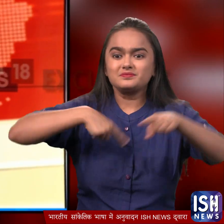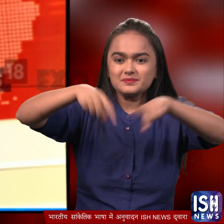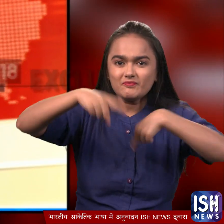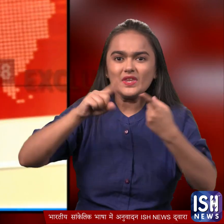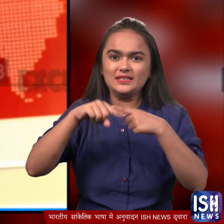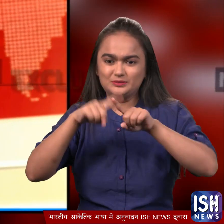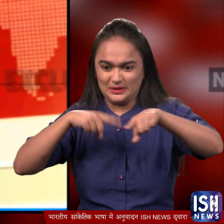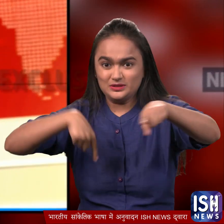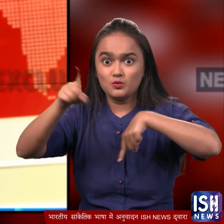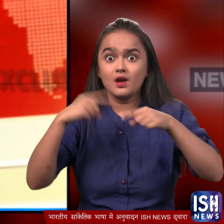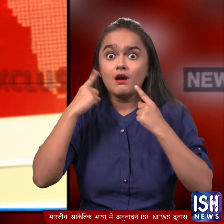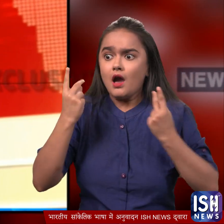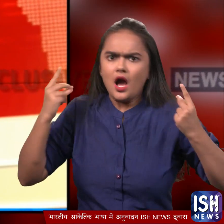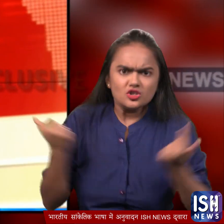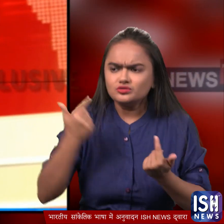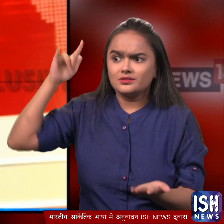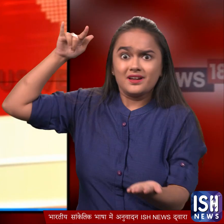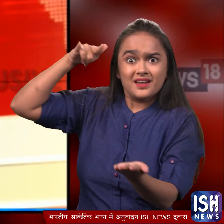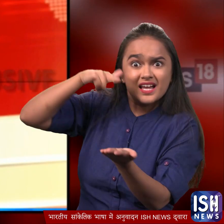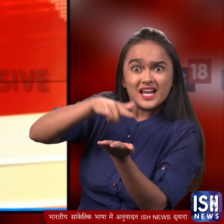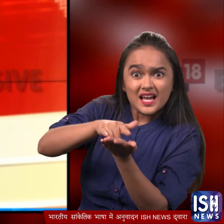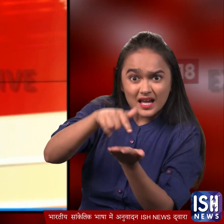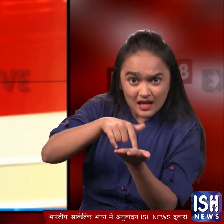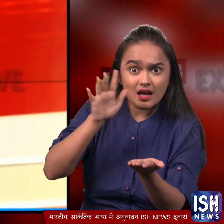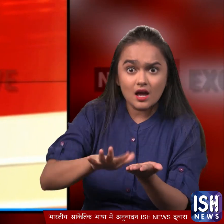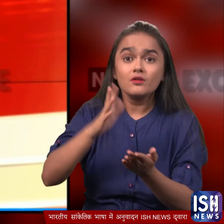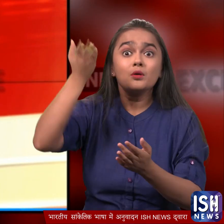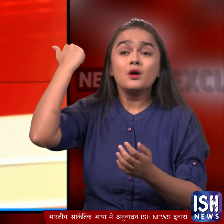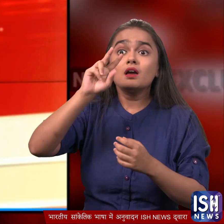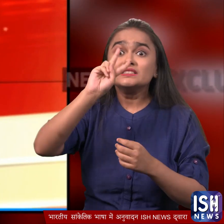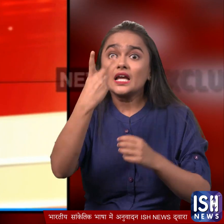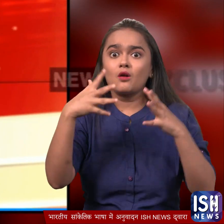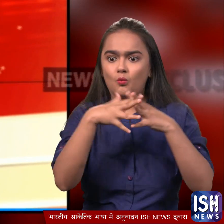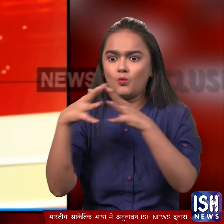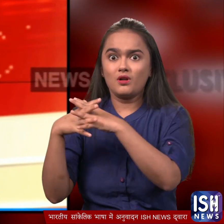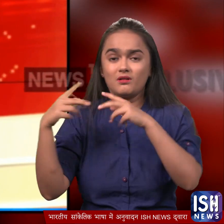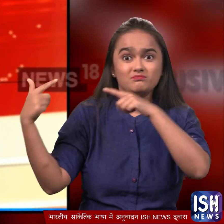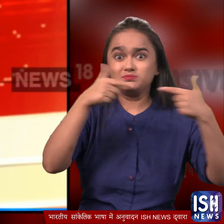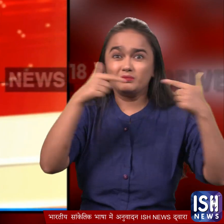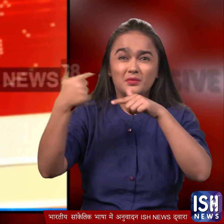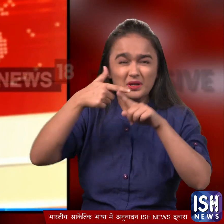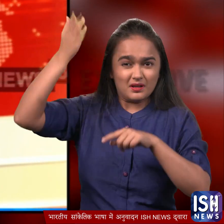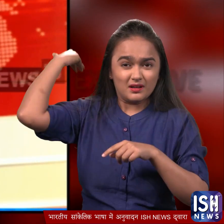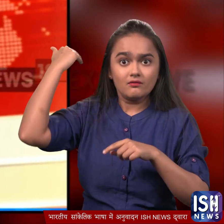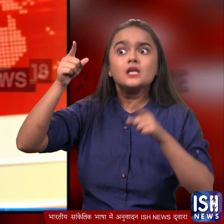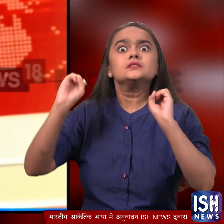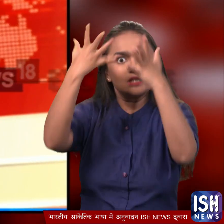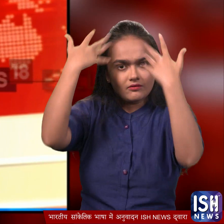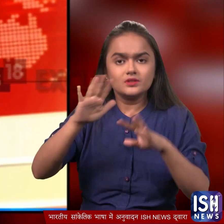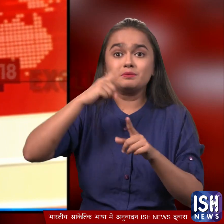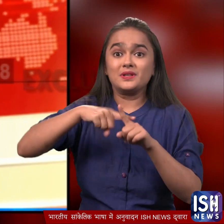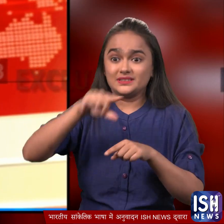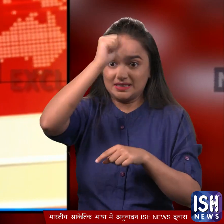हाईवे या एक्सप्रेसवे पर लड़ाकू जहाजों की इमरजेंसी लैंडिंग का प्रयोग दूसरे विश्व युद्ध के दौरान शुरू हुआ था, और भारत में 6 साल